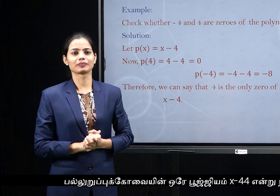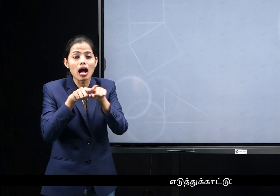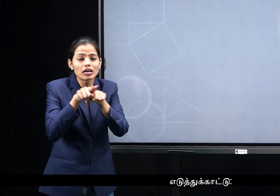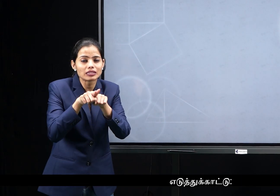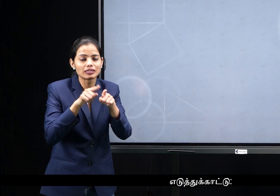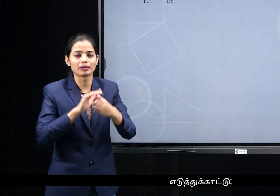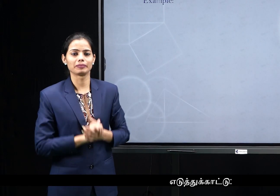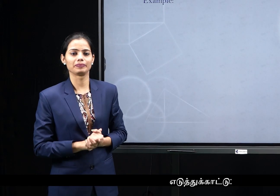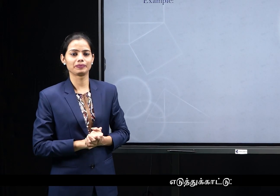எடுத்துக்காட்டு: